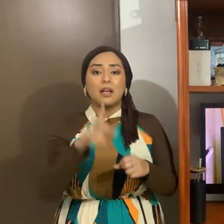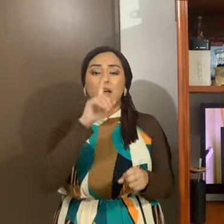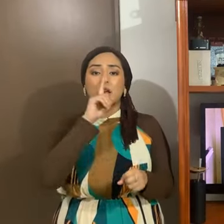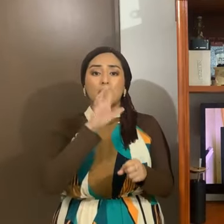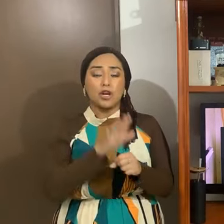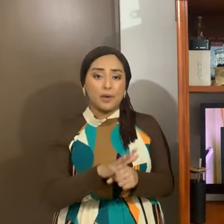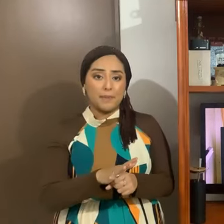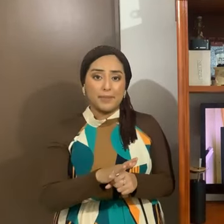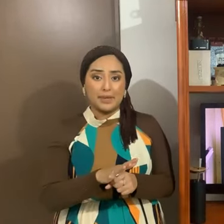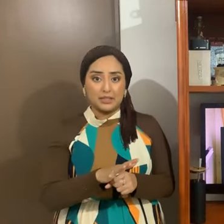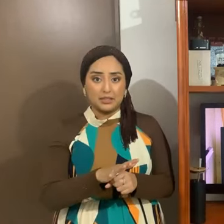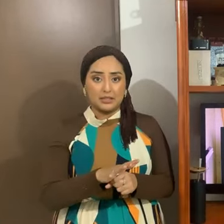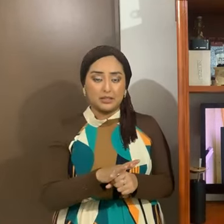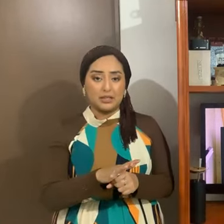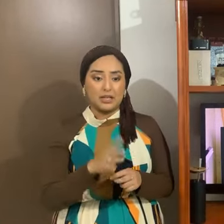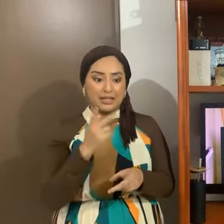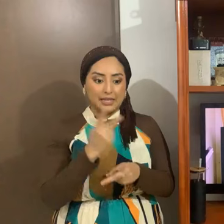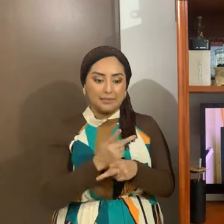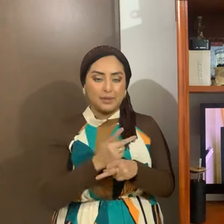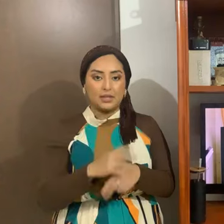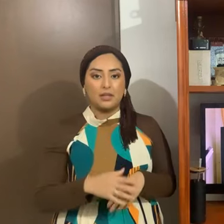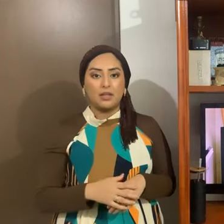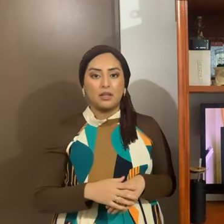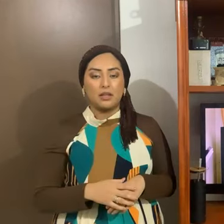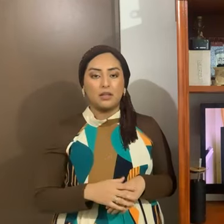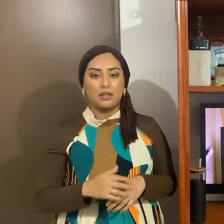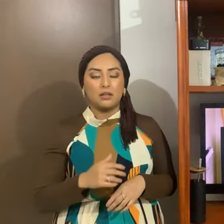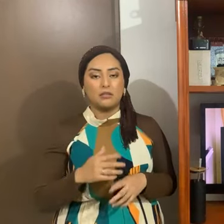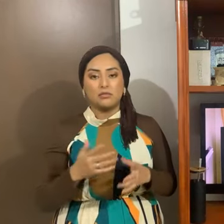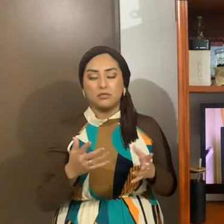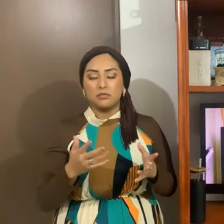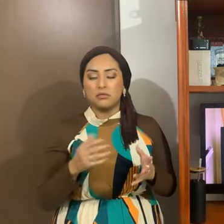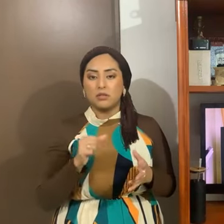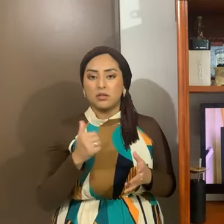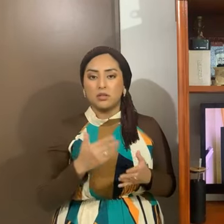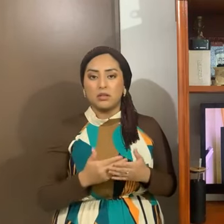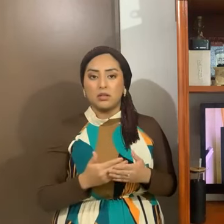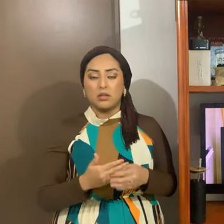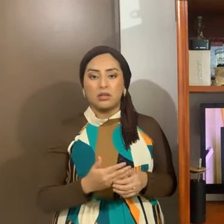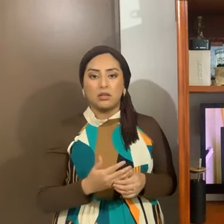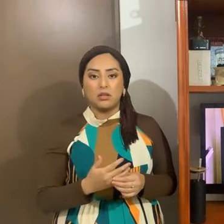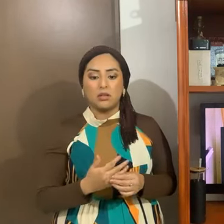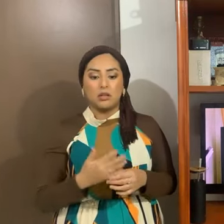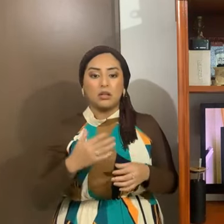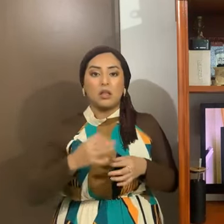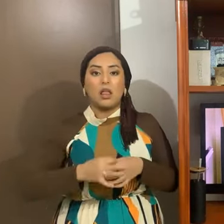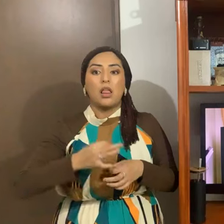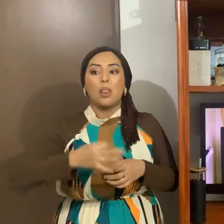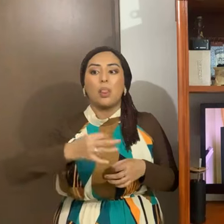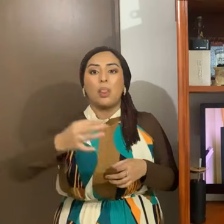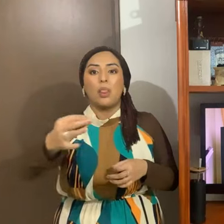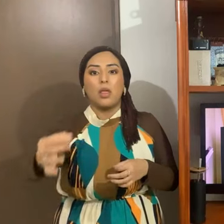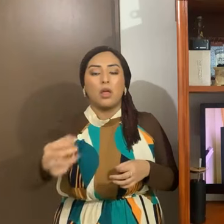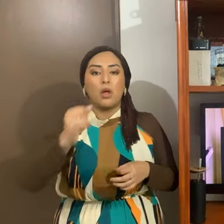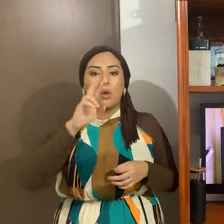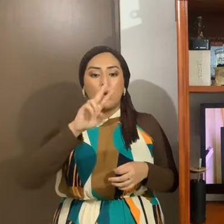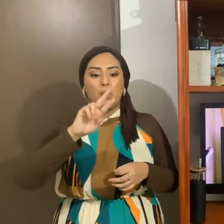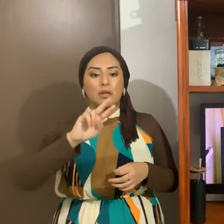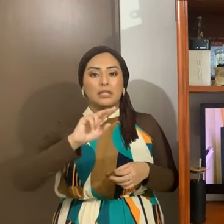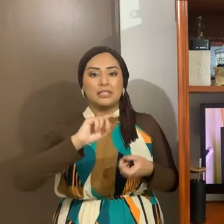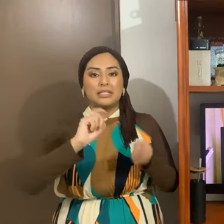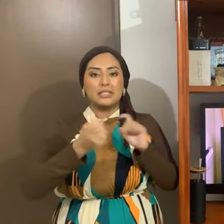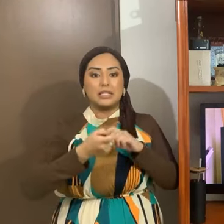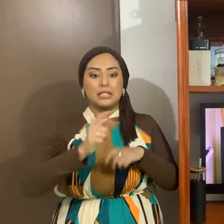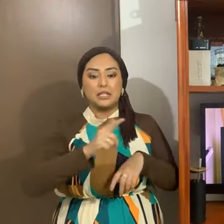compromiso el cumplirlo. No se vale, no es válido postergarlo o